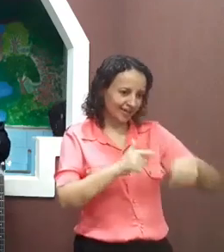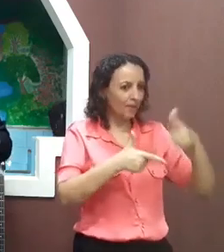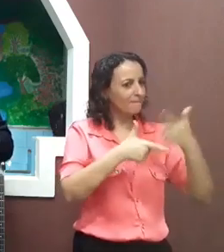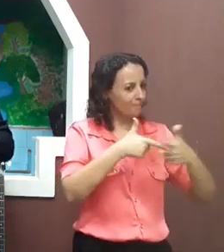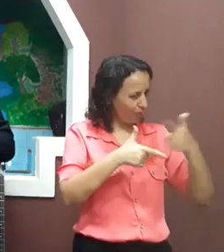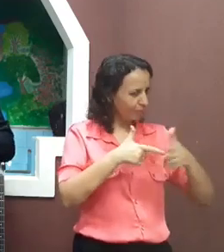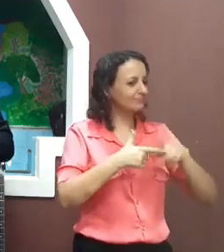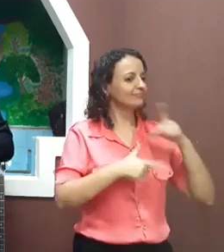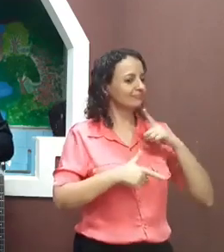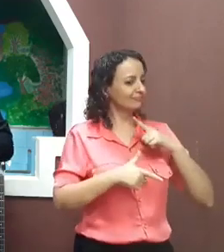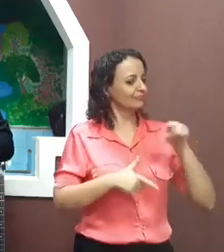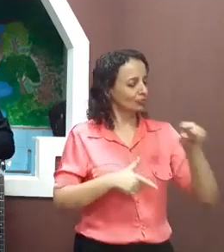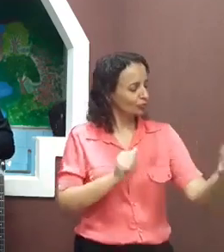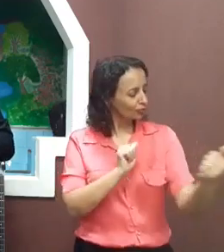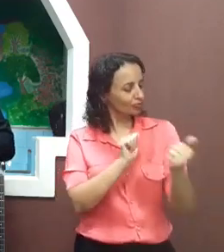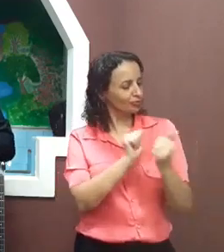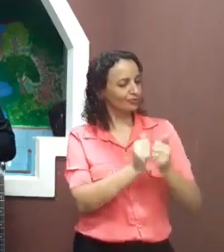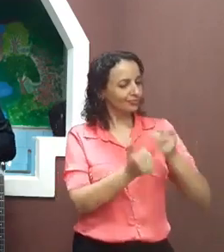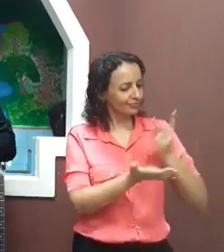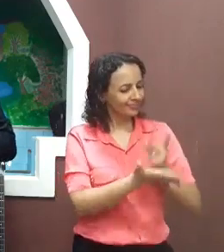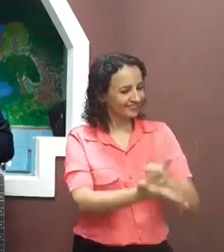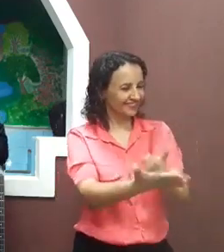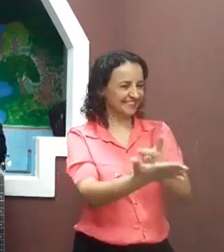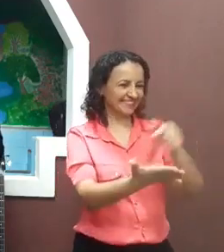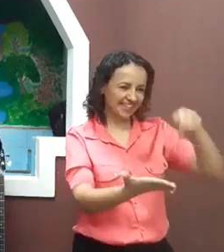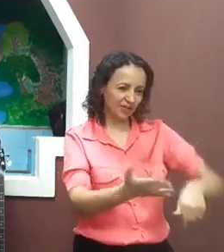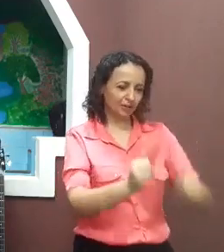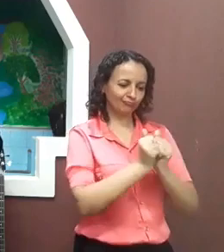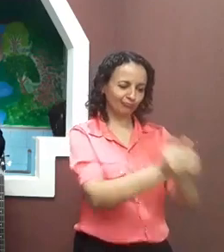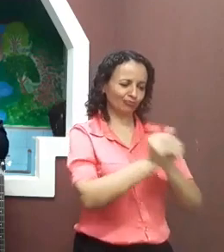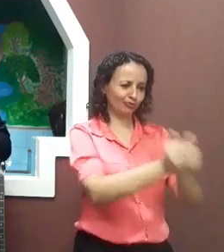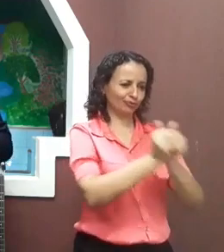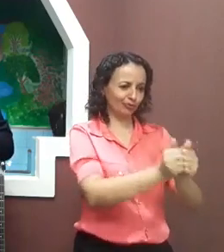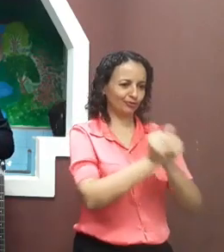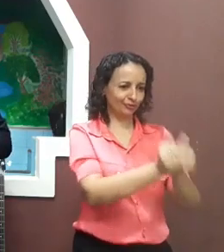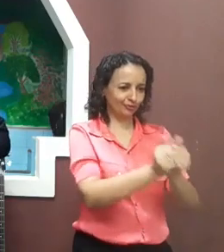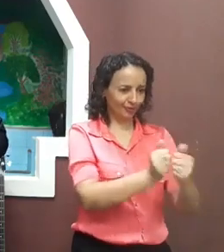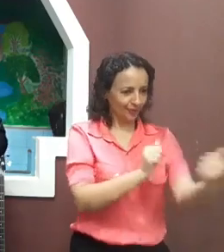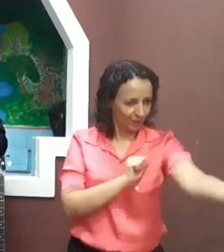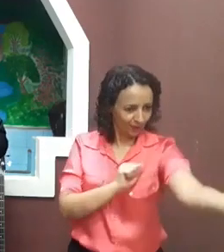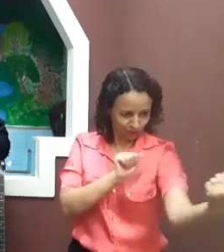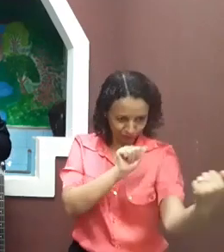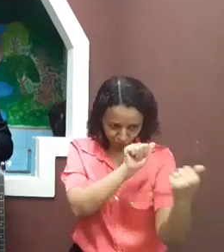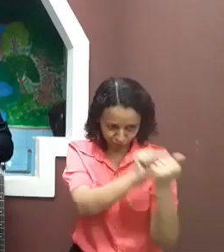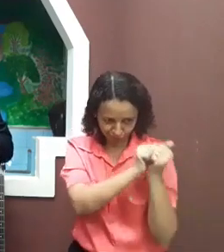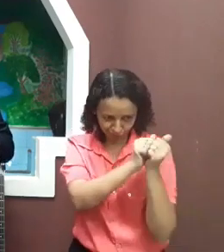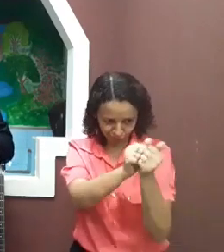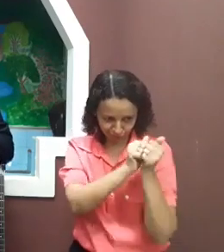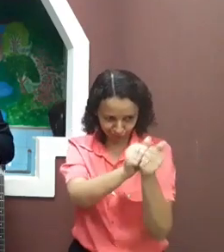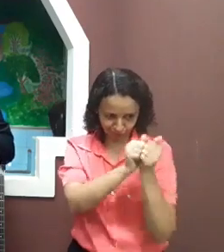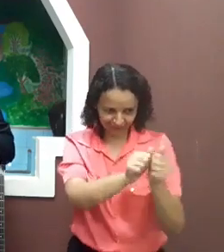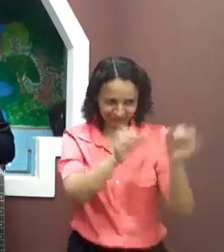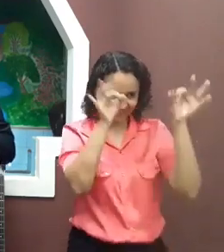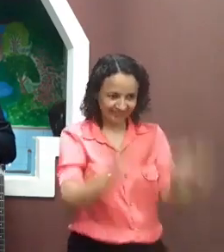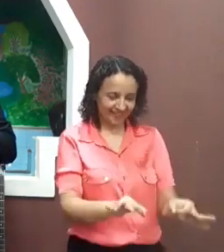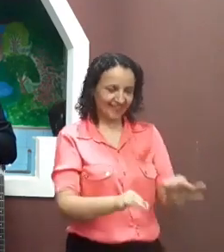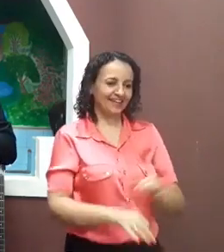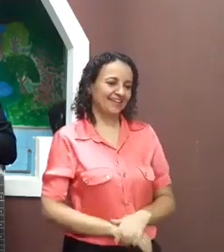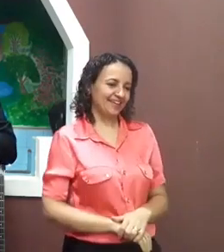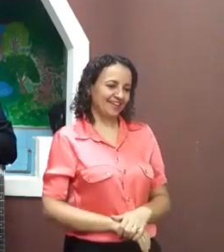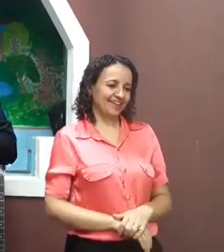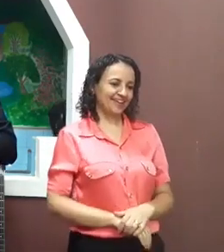aqui, Igreja Batista. Sabe por que ela é imperfeita? Porque ela cabe em você. Você não é perfeito. A